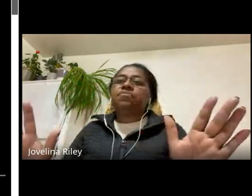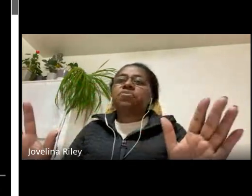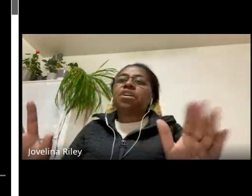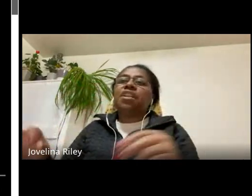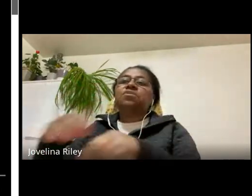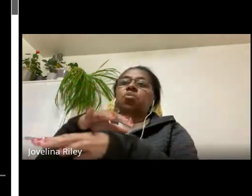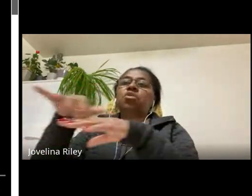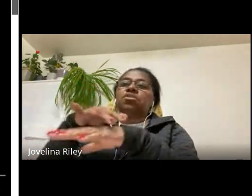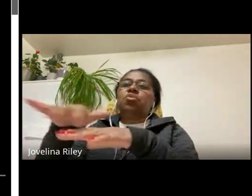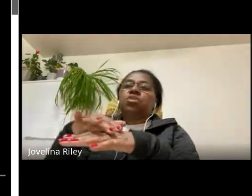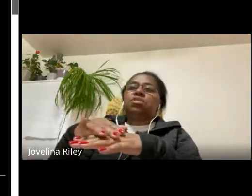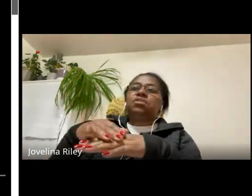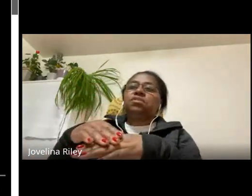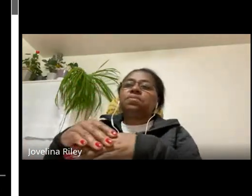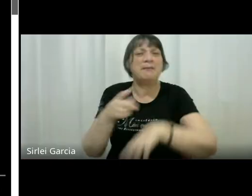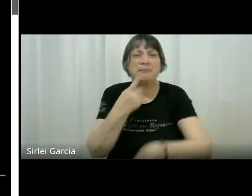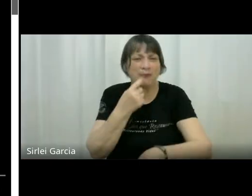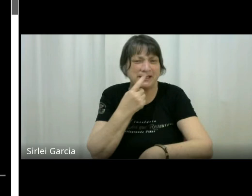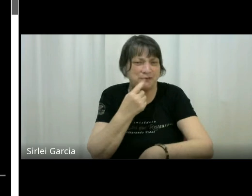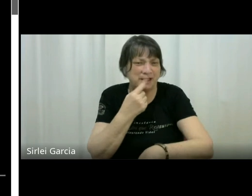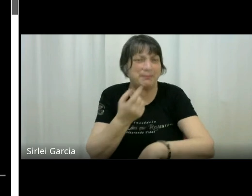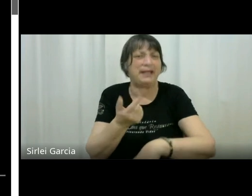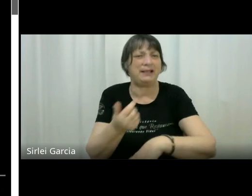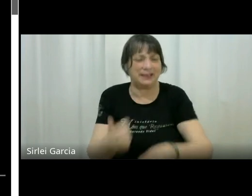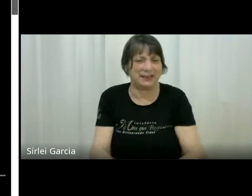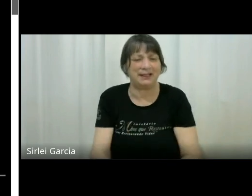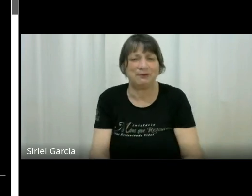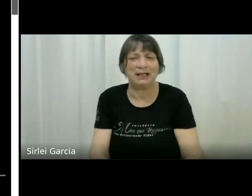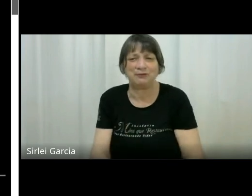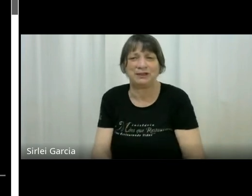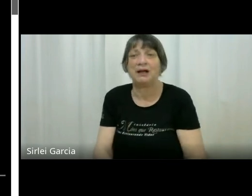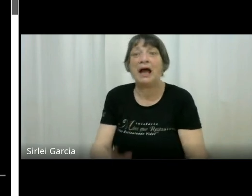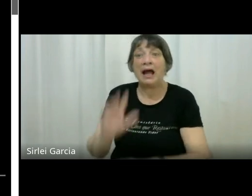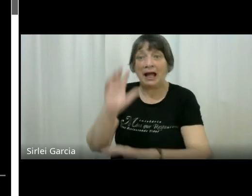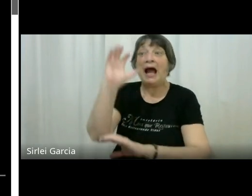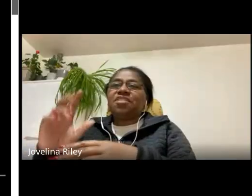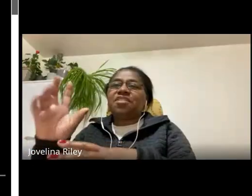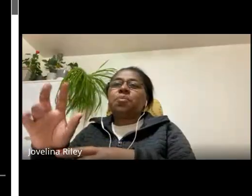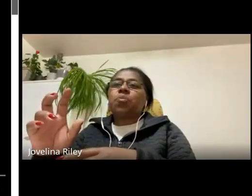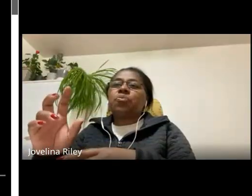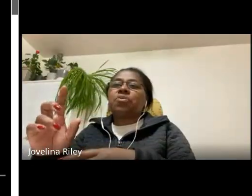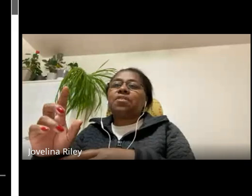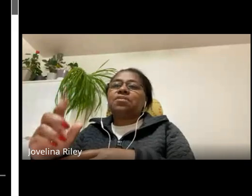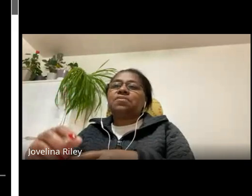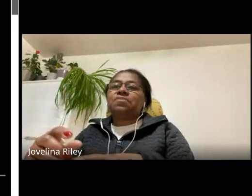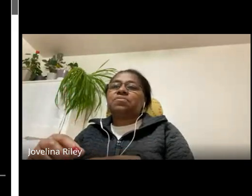espetacular. Elas mudam as cores. Quase vermelha, né? Ela fica... Isso.